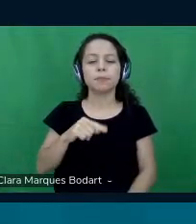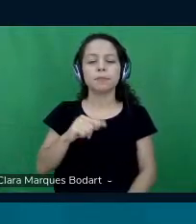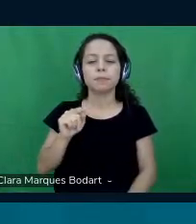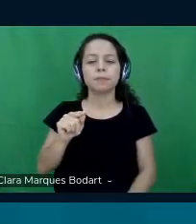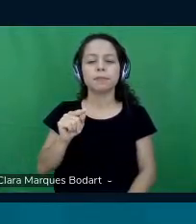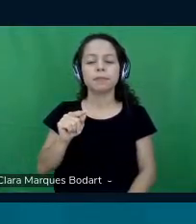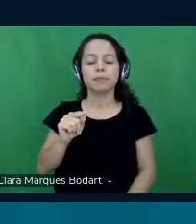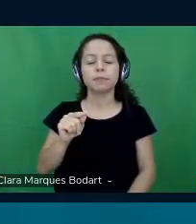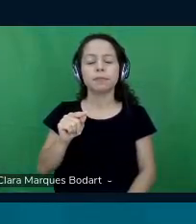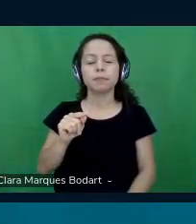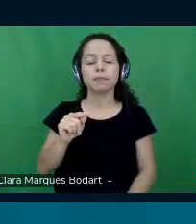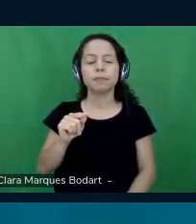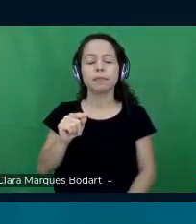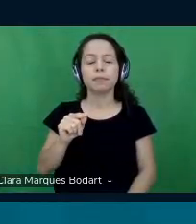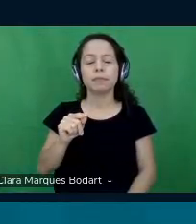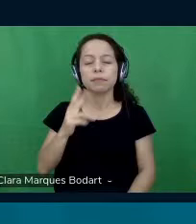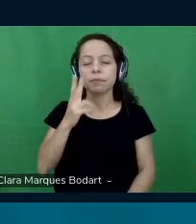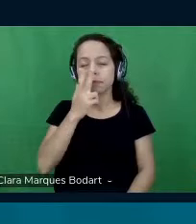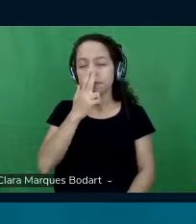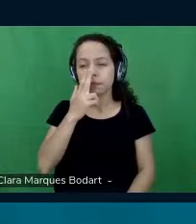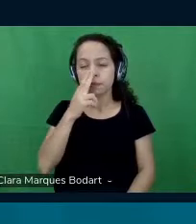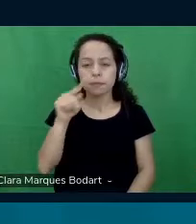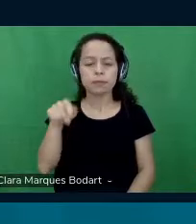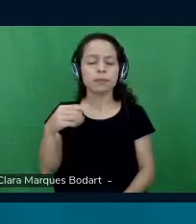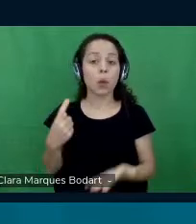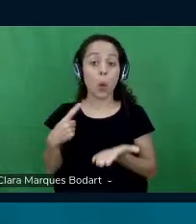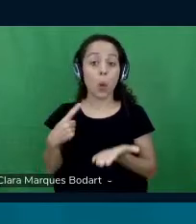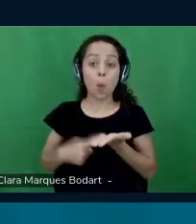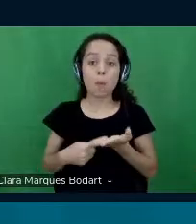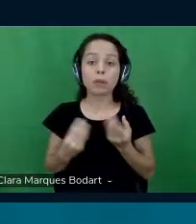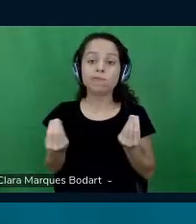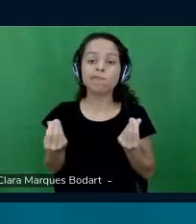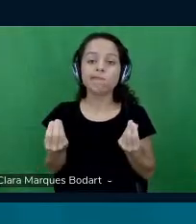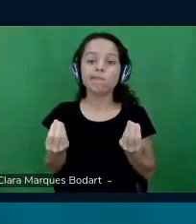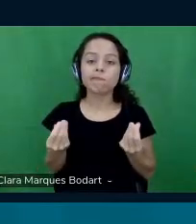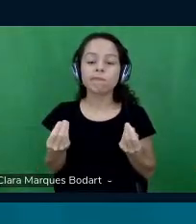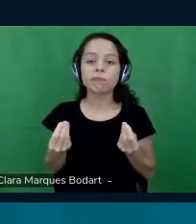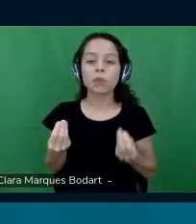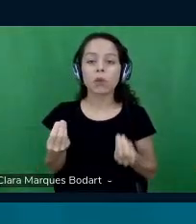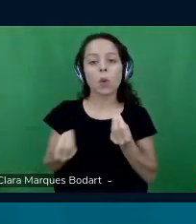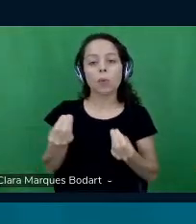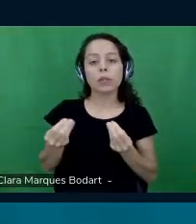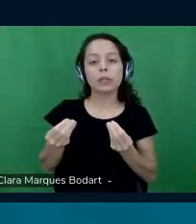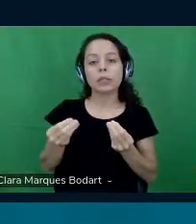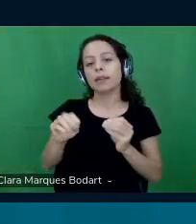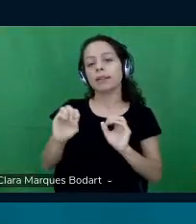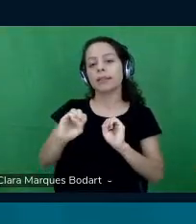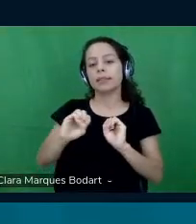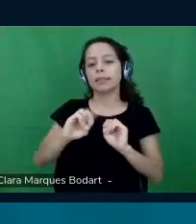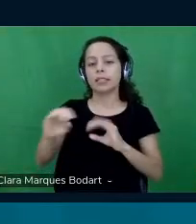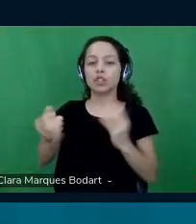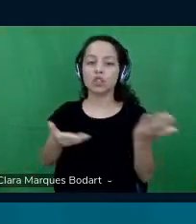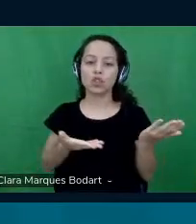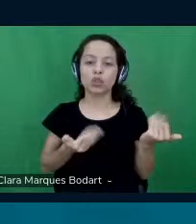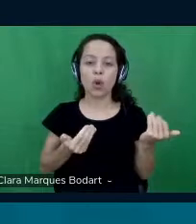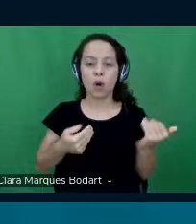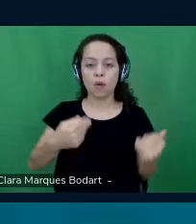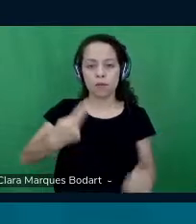quase que ausência de compromisso com a escolarização da juventude brasileira.